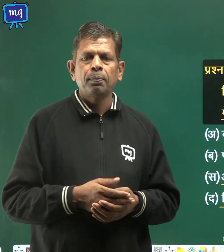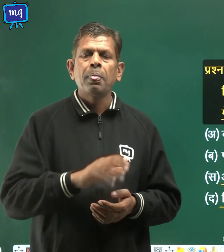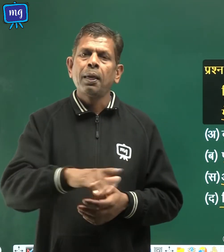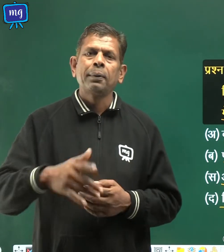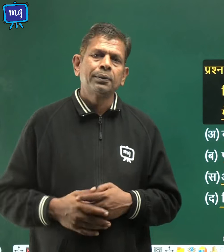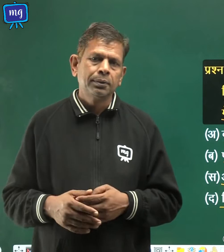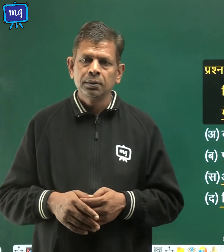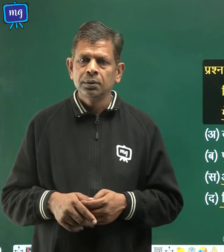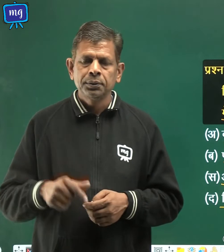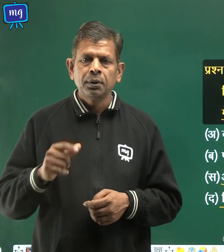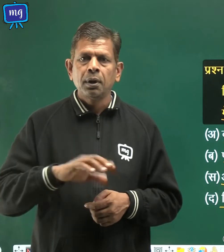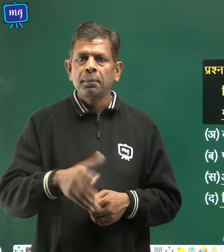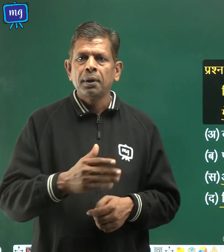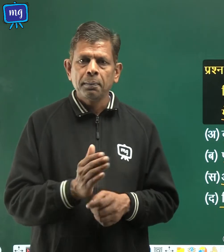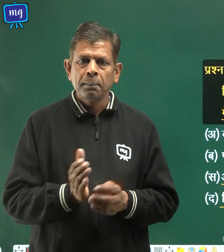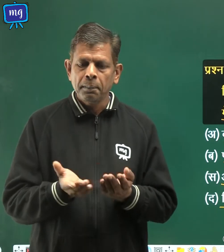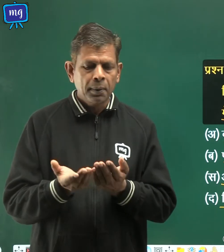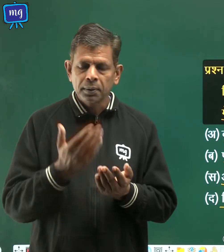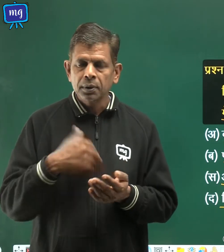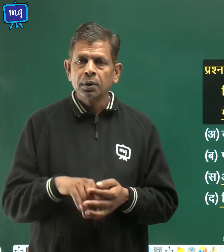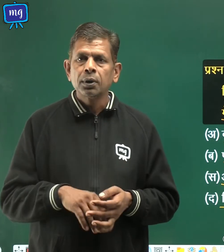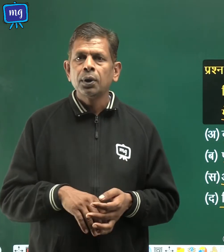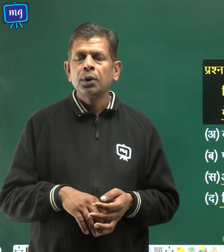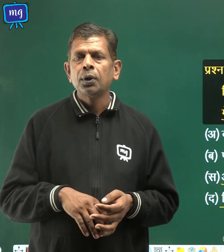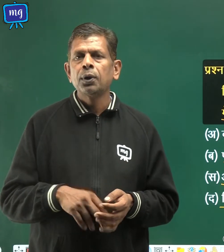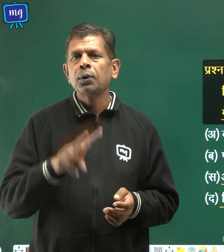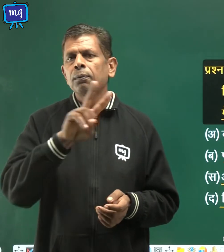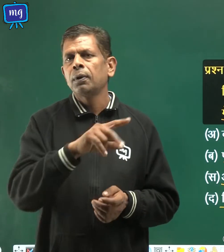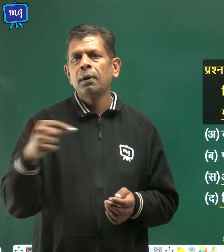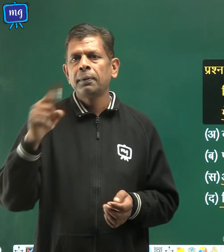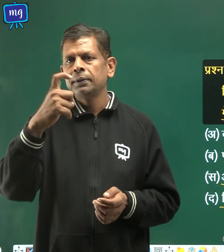बच्चों, हमने पढ़ा था ना कि विटामिन सी